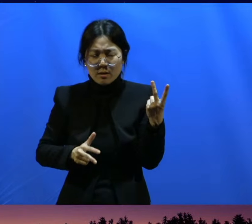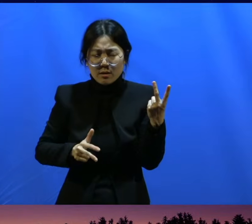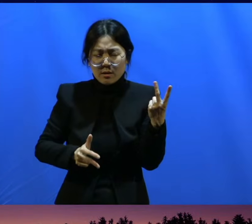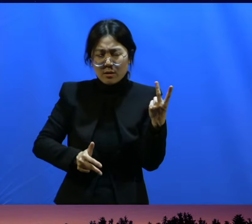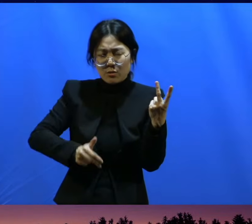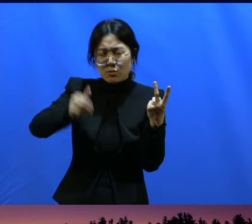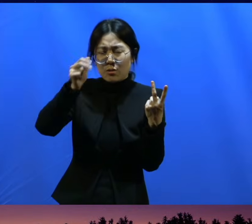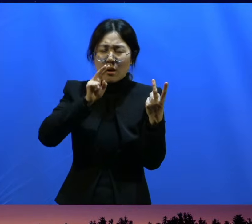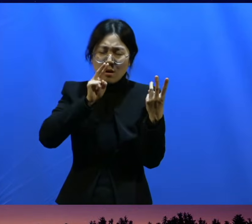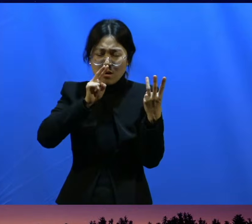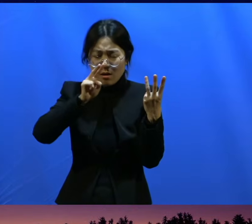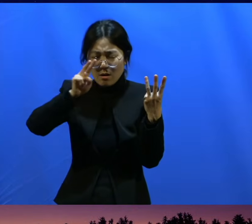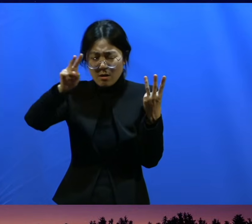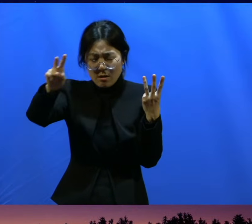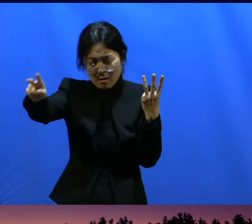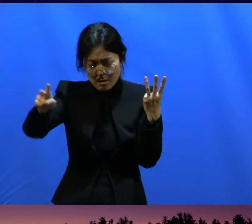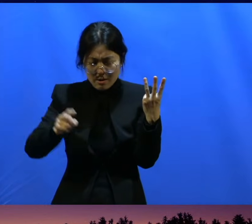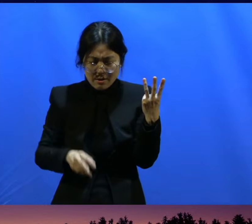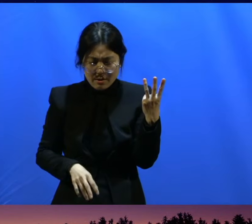주여.